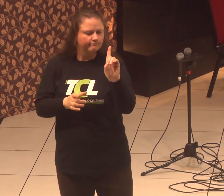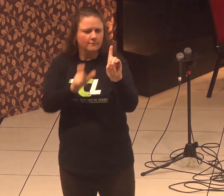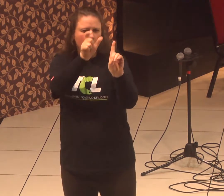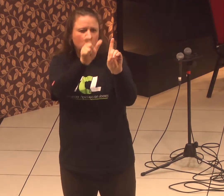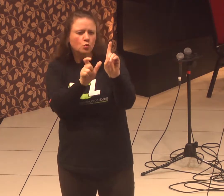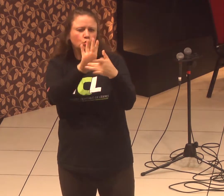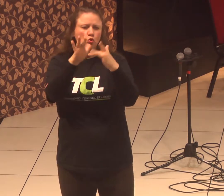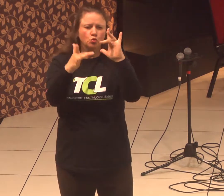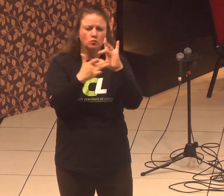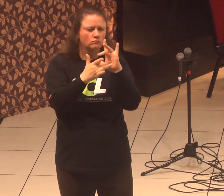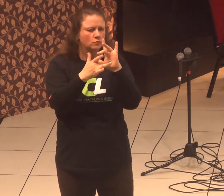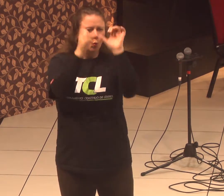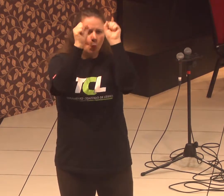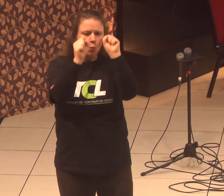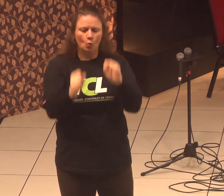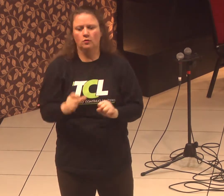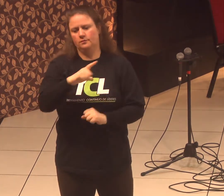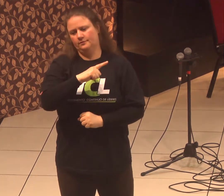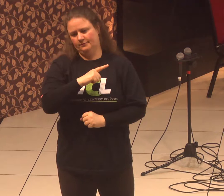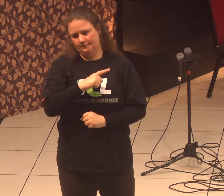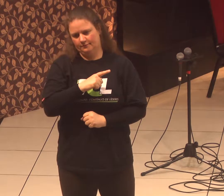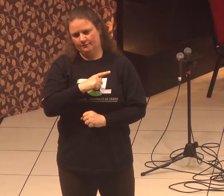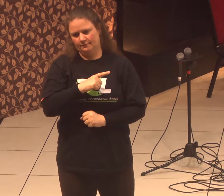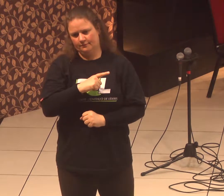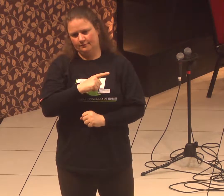que dizê-lo com consciência, não mecanicamente.